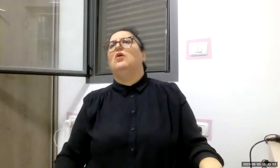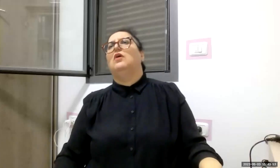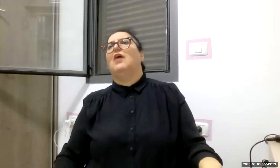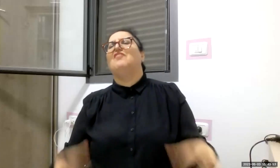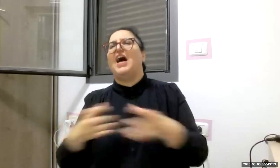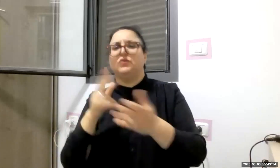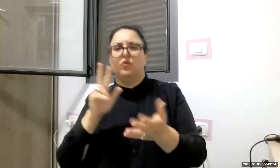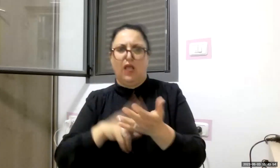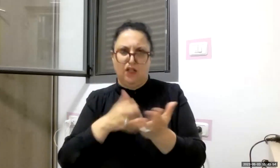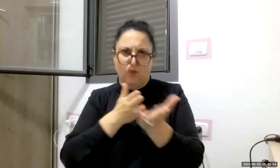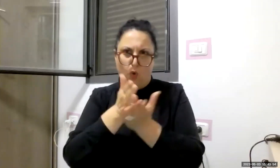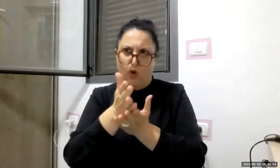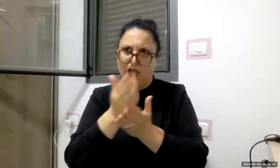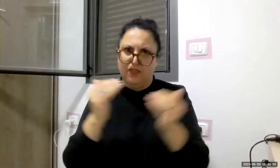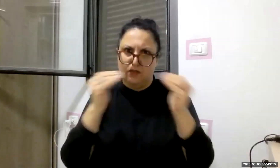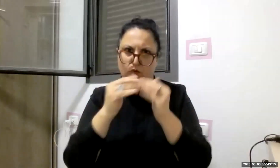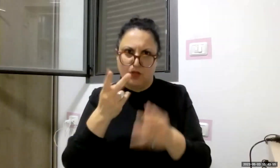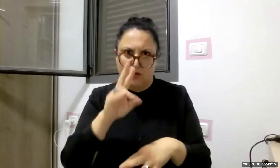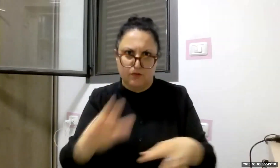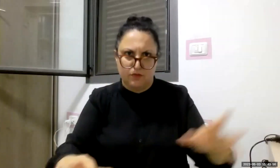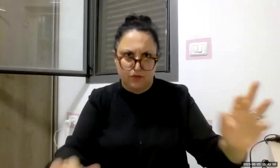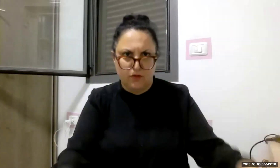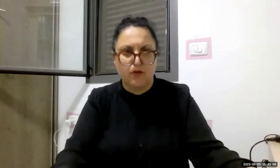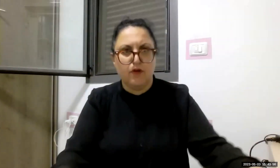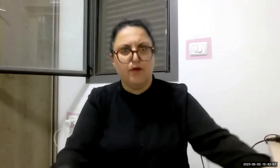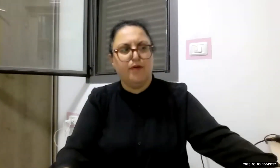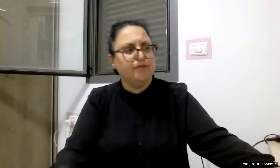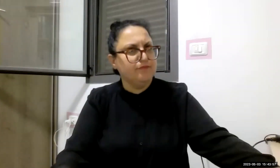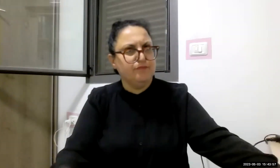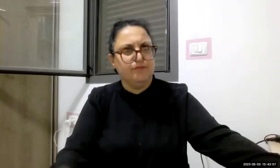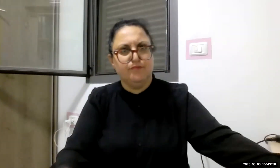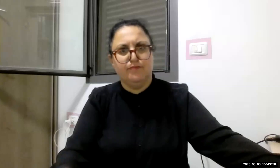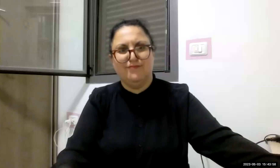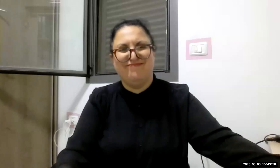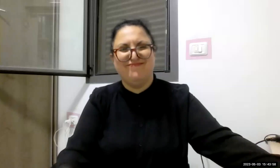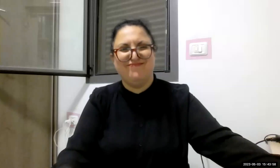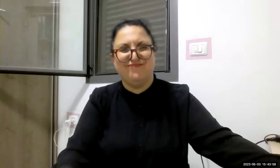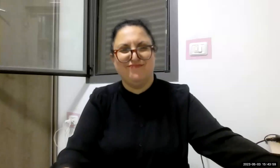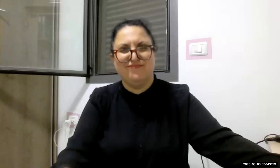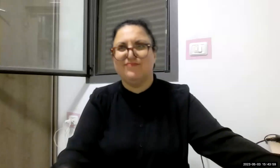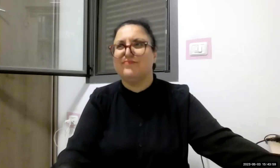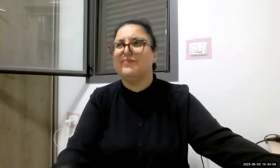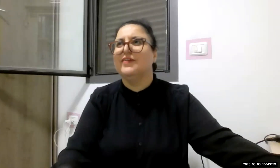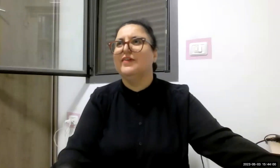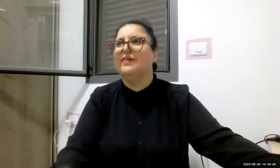חברה צודקת ואוגנת ושוויונית יותר סליחה אני יכולה לחדה את השאלה שלי